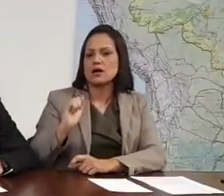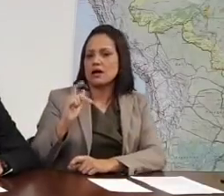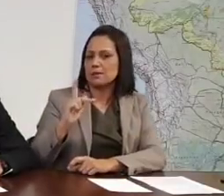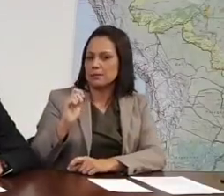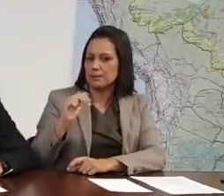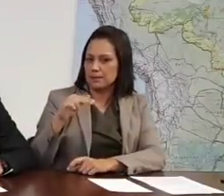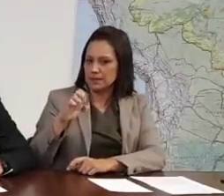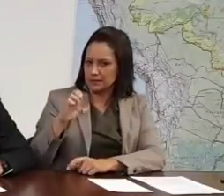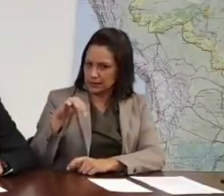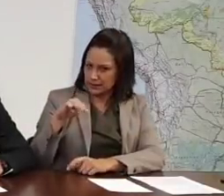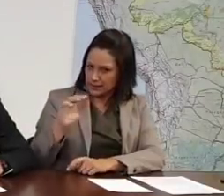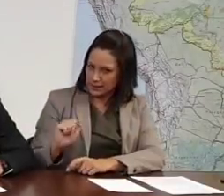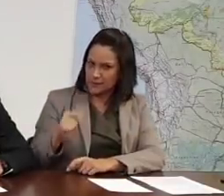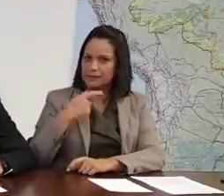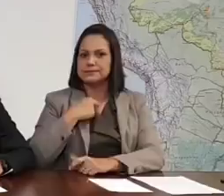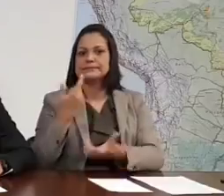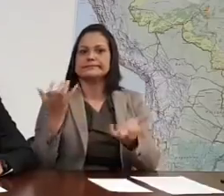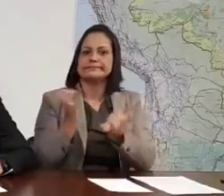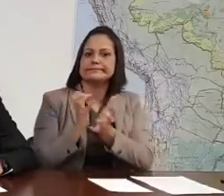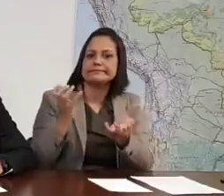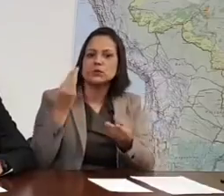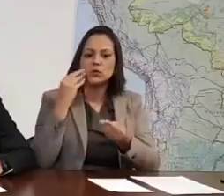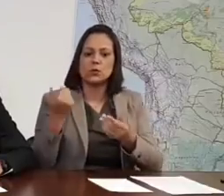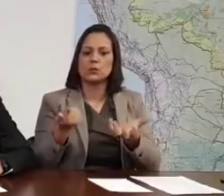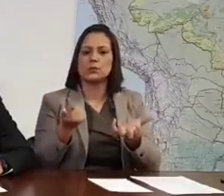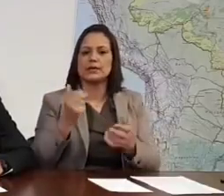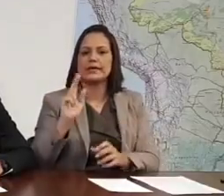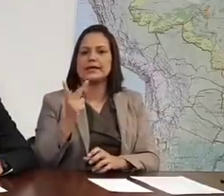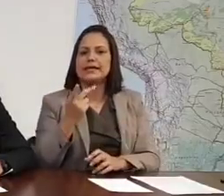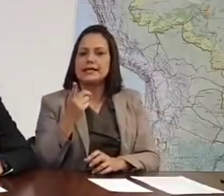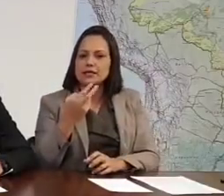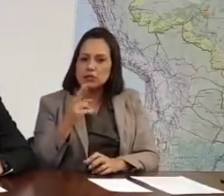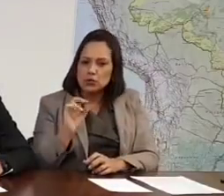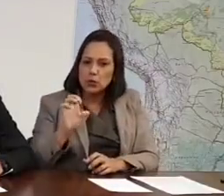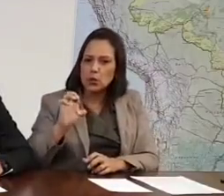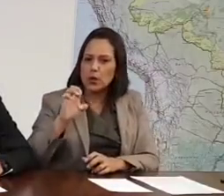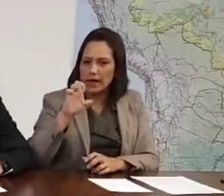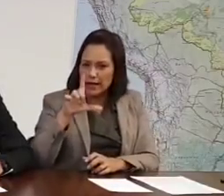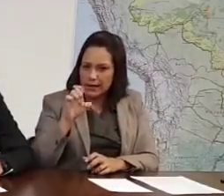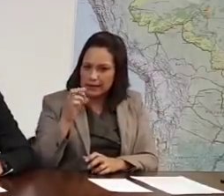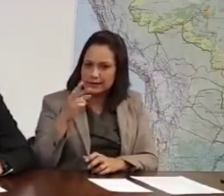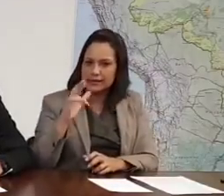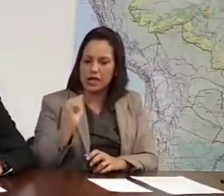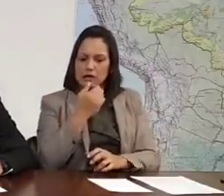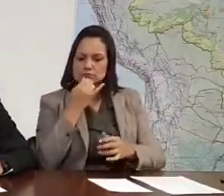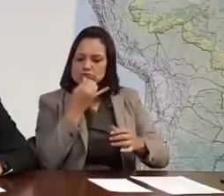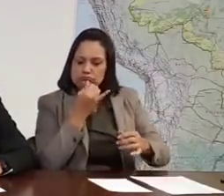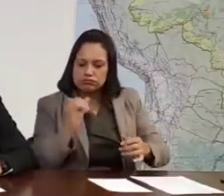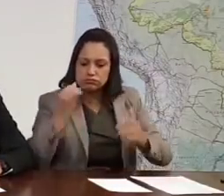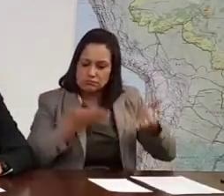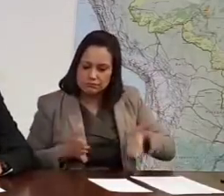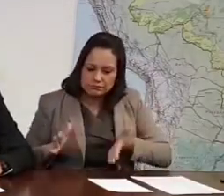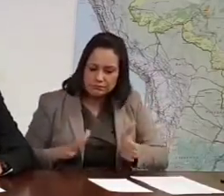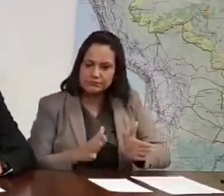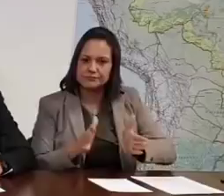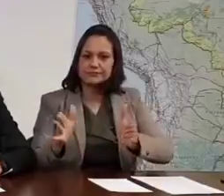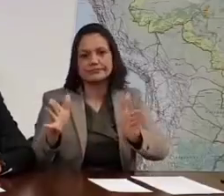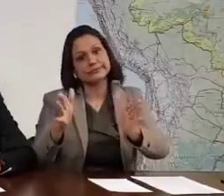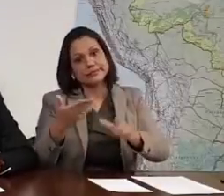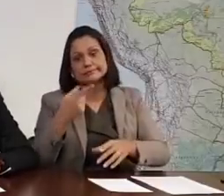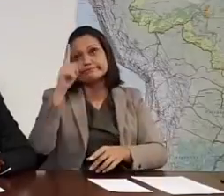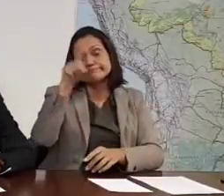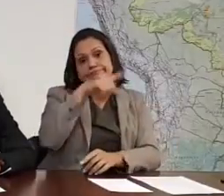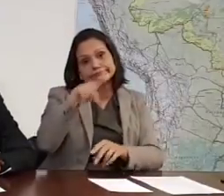Iguaçu. As condições meteorológicas não permitiram que nós fôssemos para lá, então a inauguração foi realizada no dia de